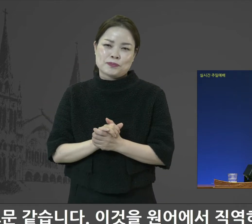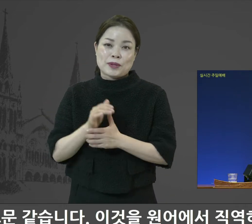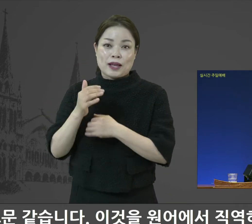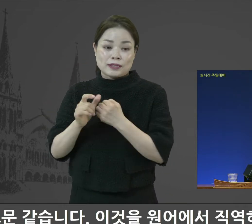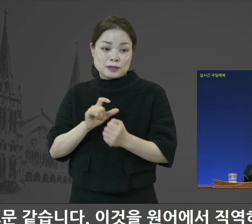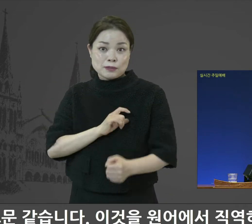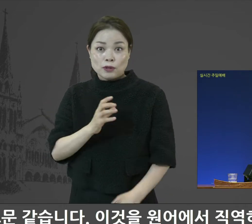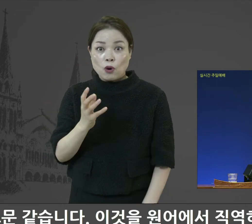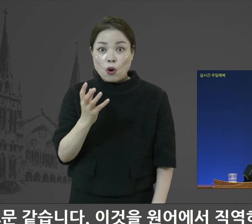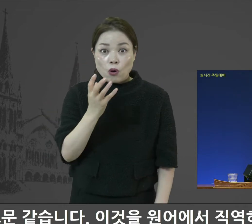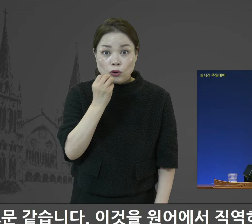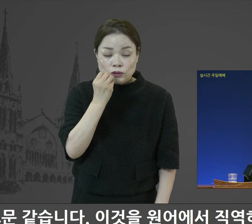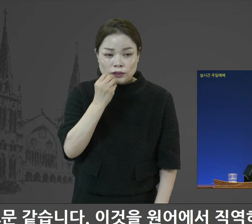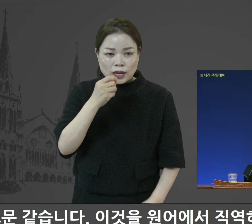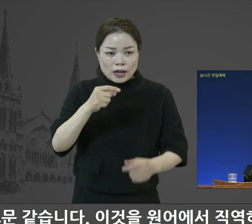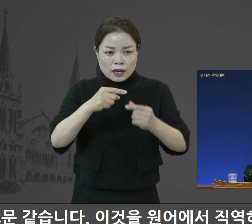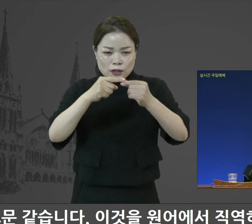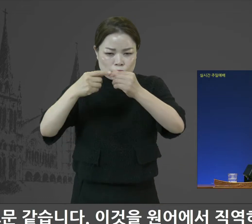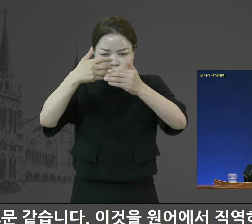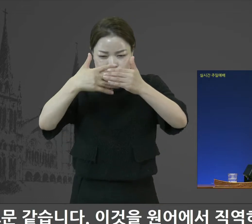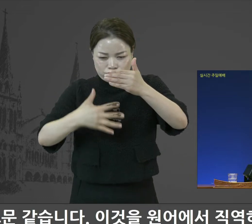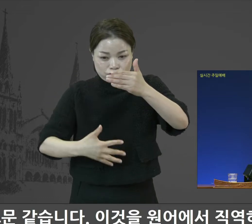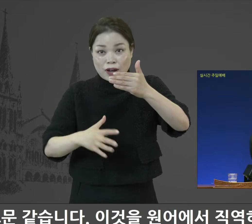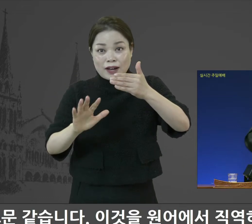이름이 거룩하시다고 서술한 게 아니고